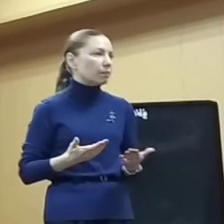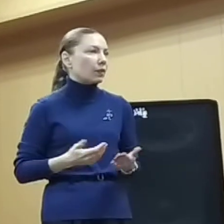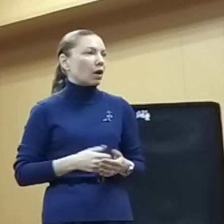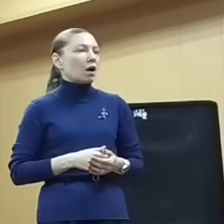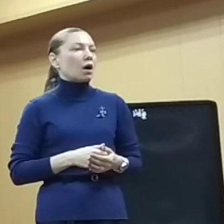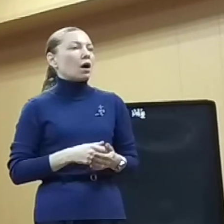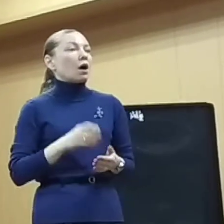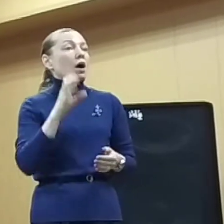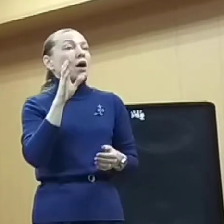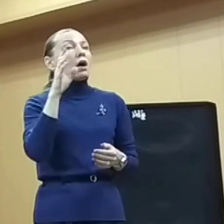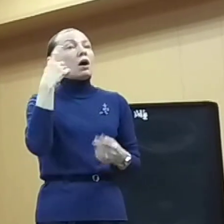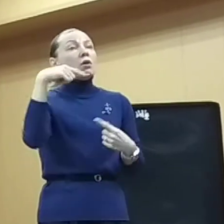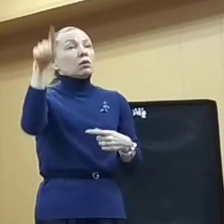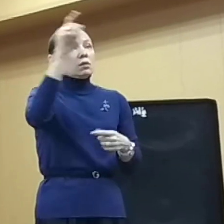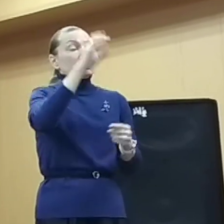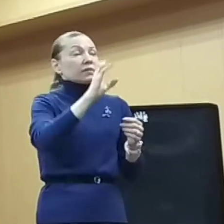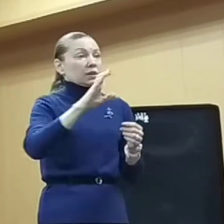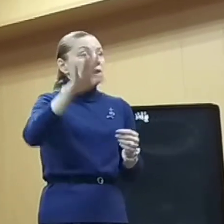в странах с